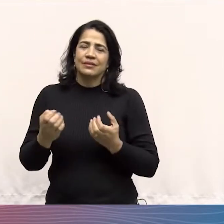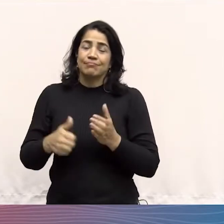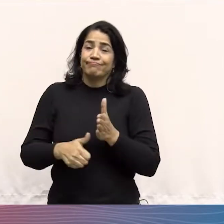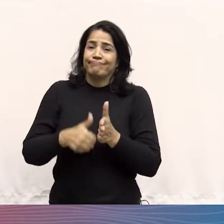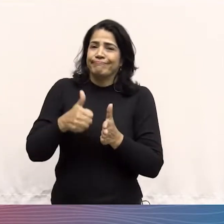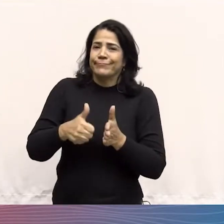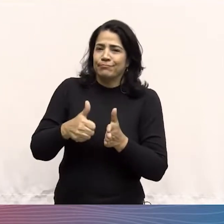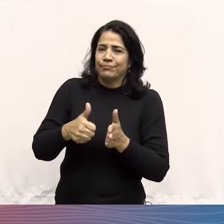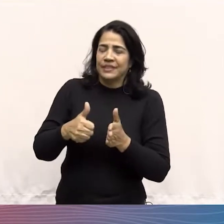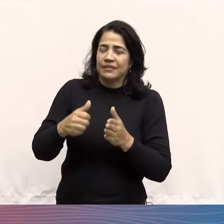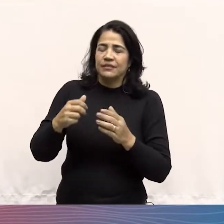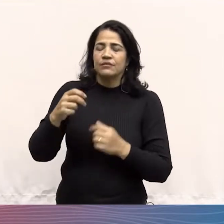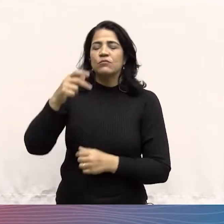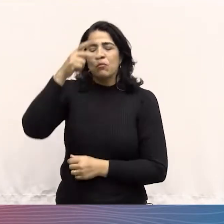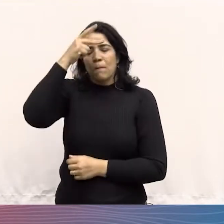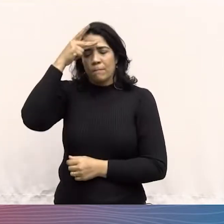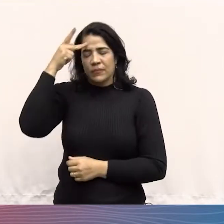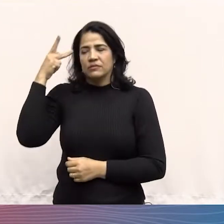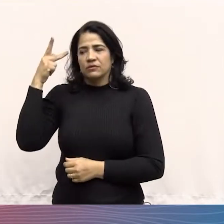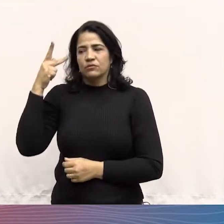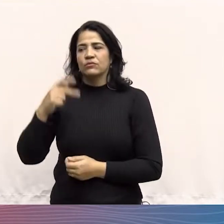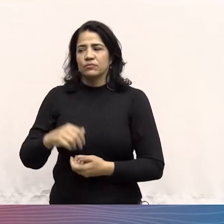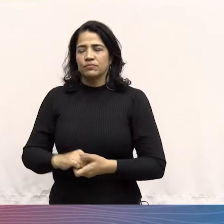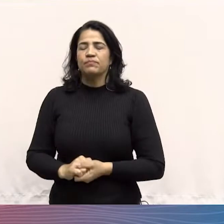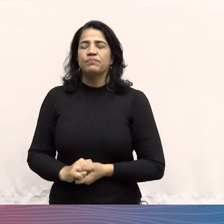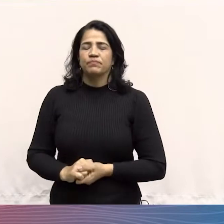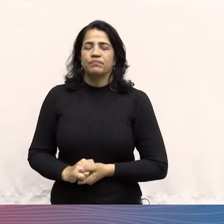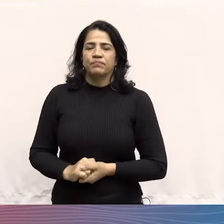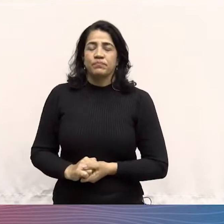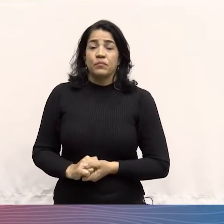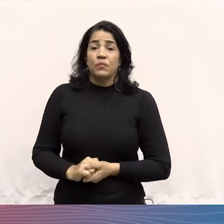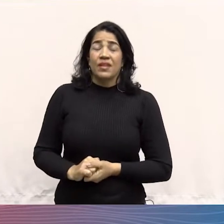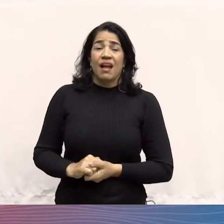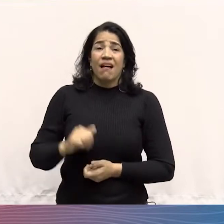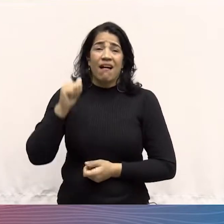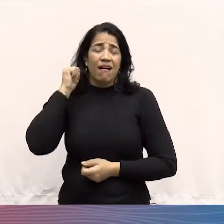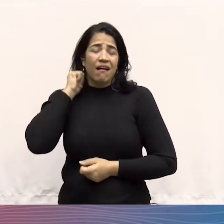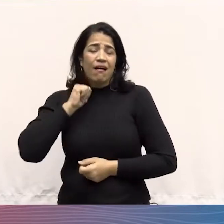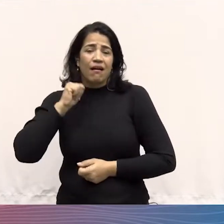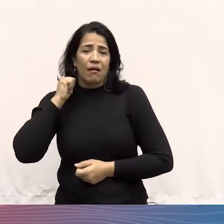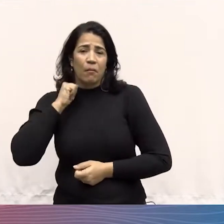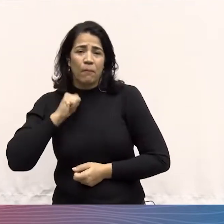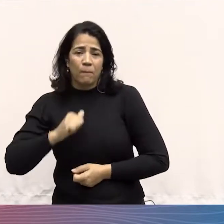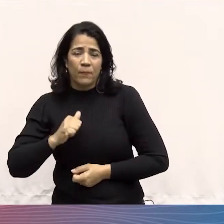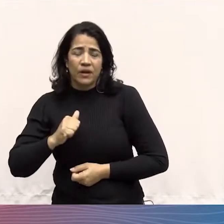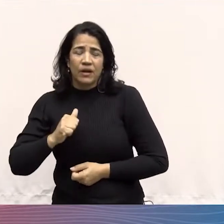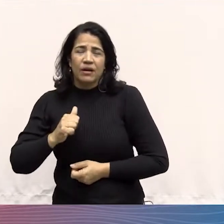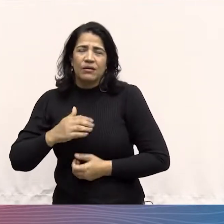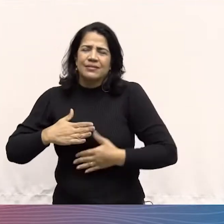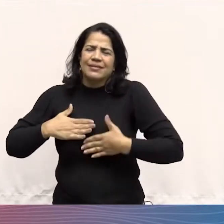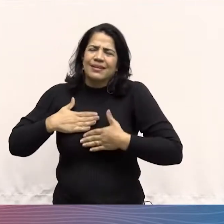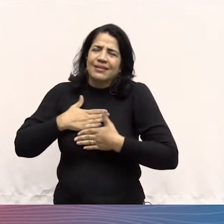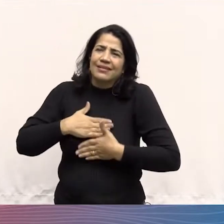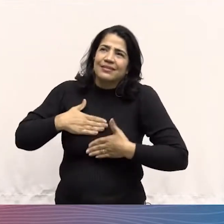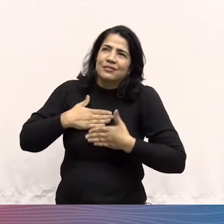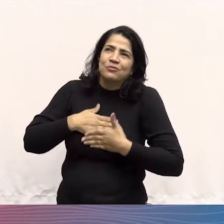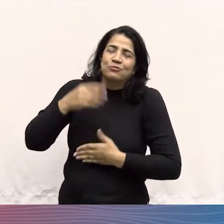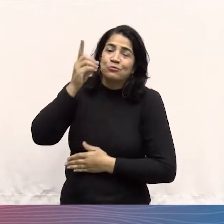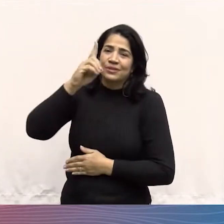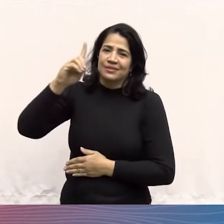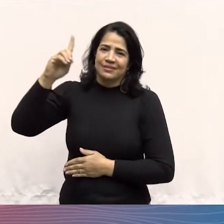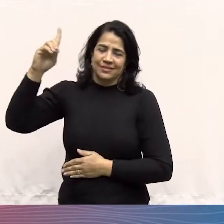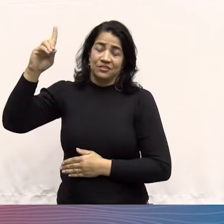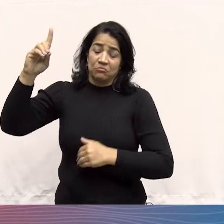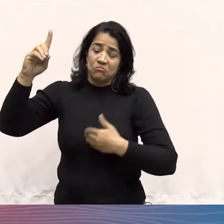caso, Abel foi agradável a Deus e o Senhor aceitou a oferta